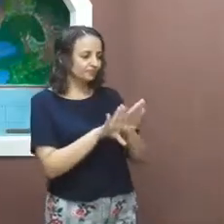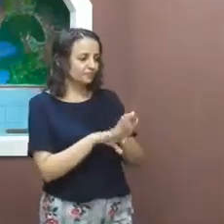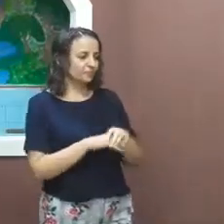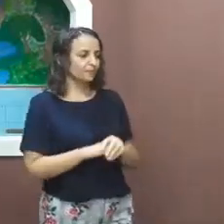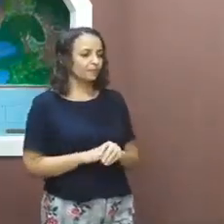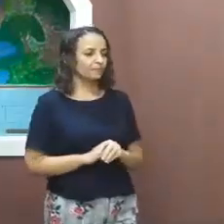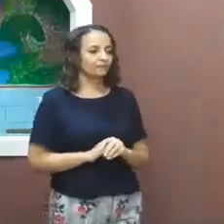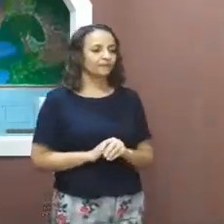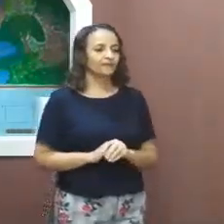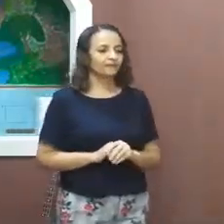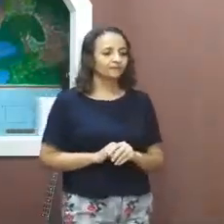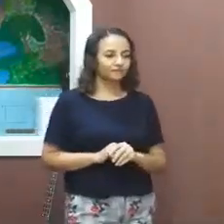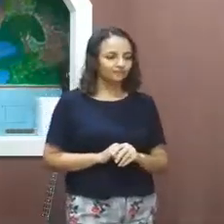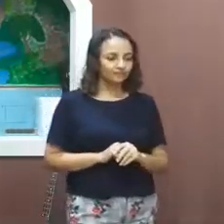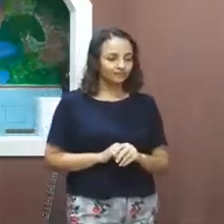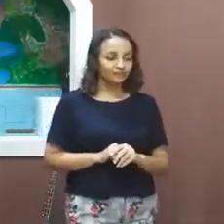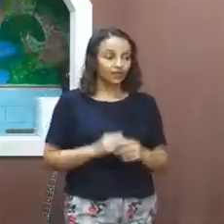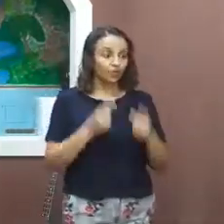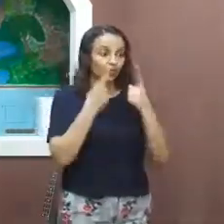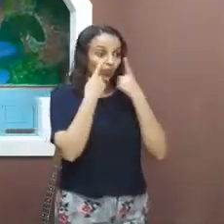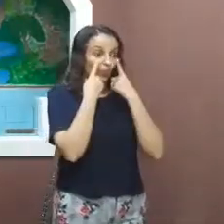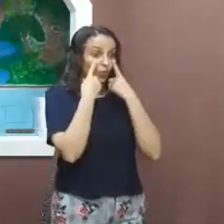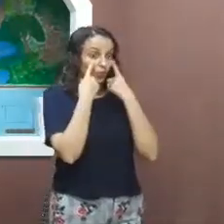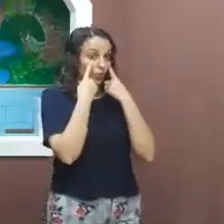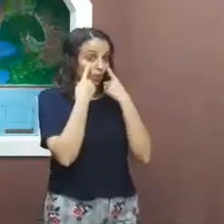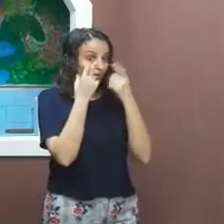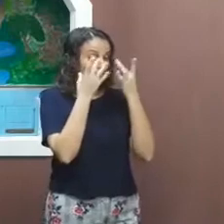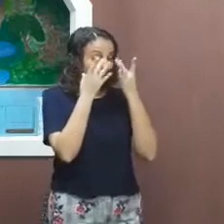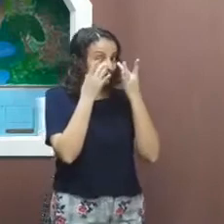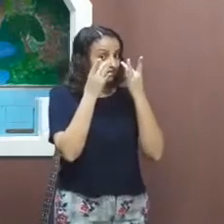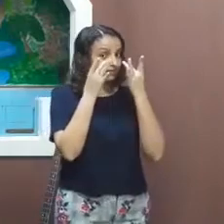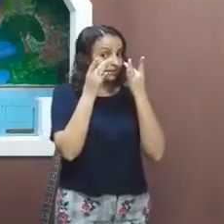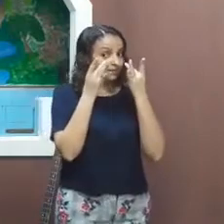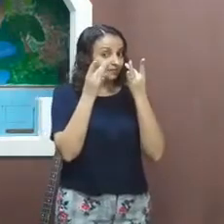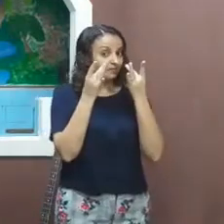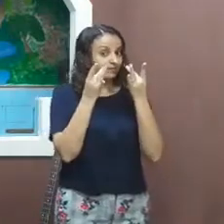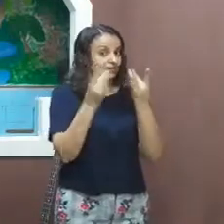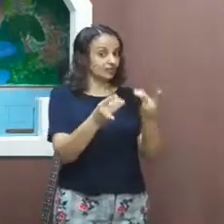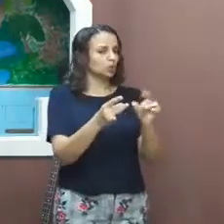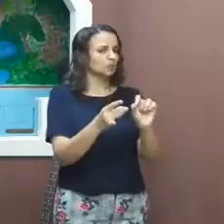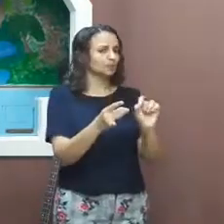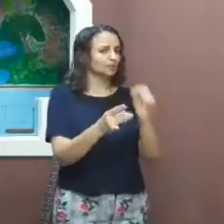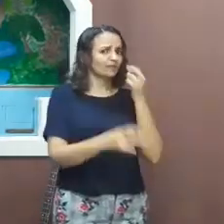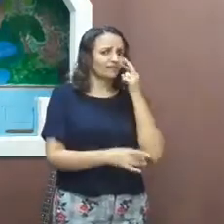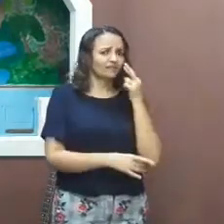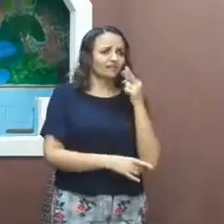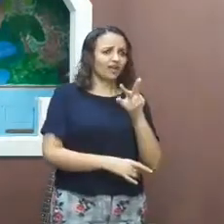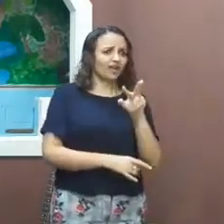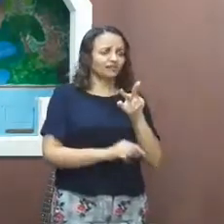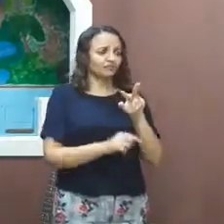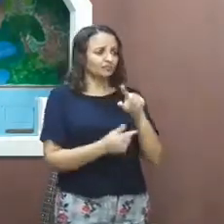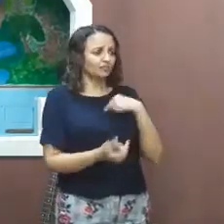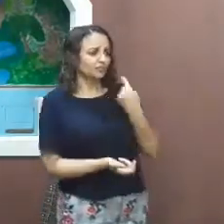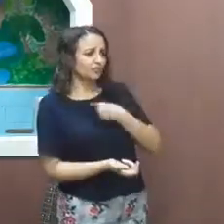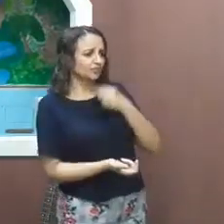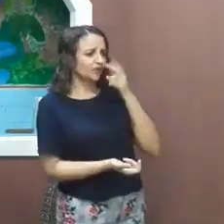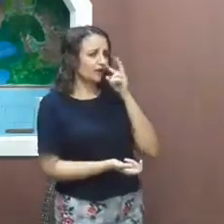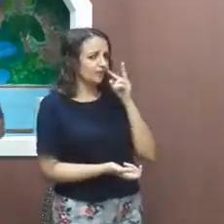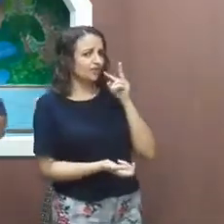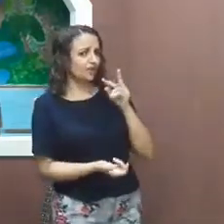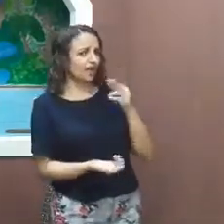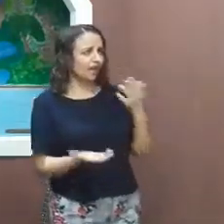Então, meus irmãos, os olhos, nós precisamos tomar cuidado com o que nós estamos olhando nós mesmos. Muitas